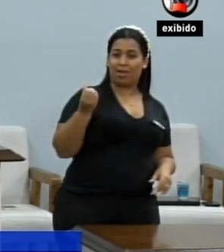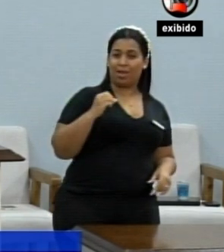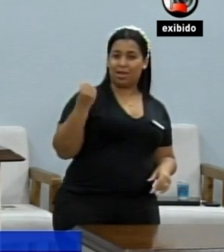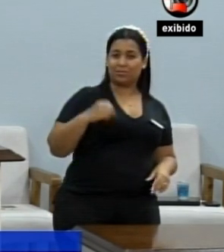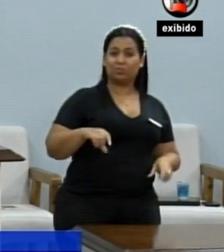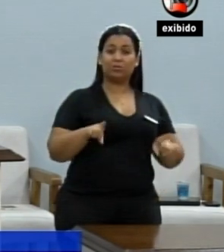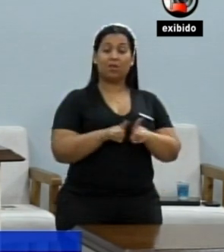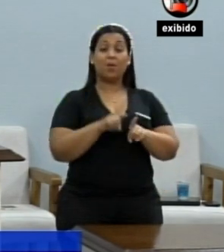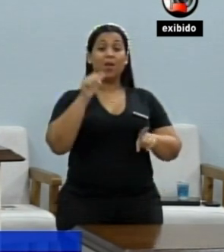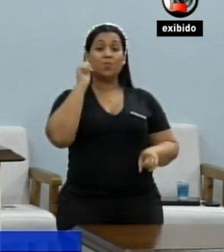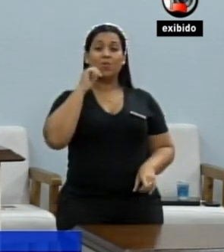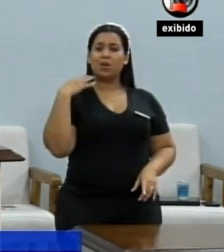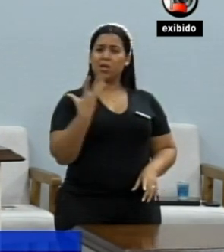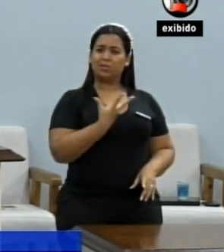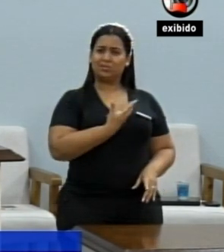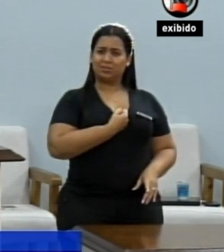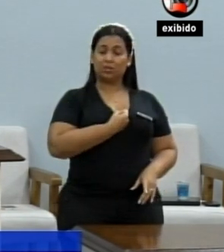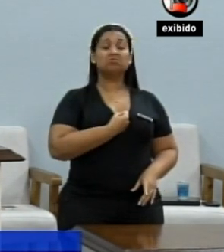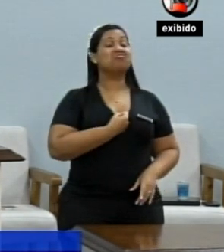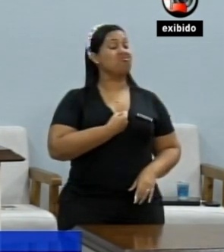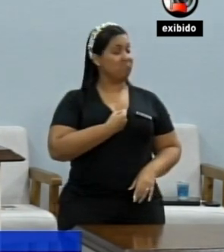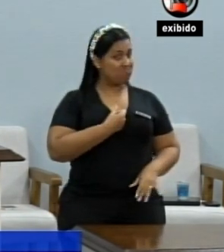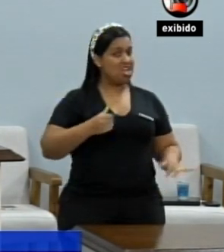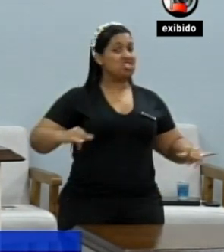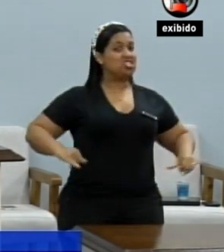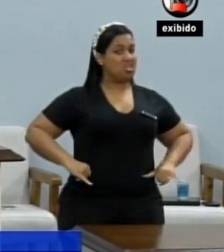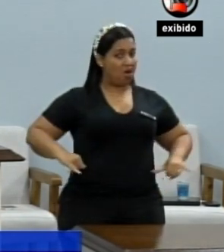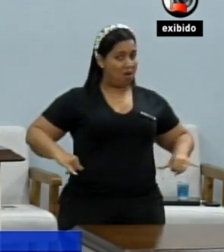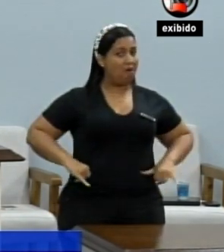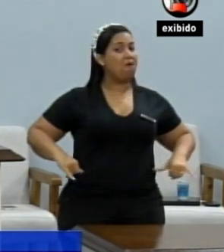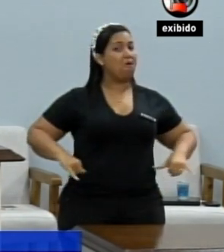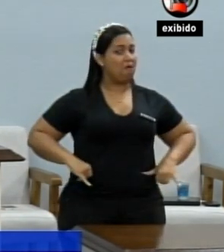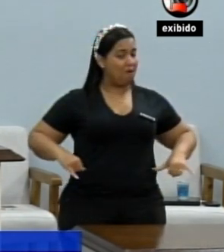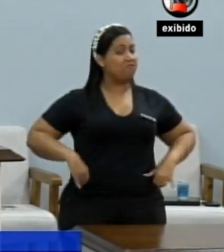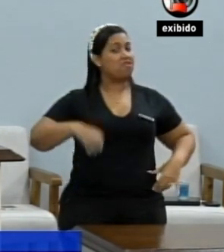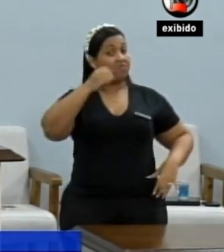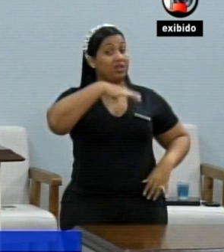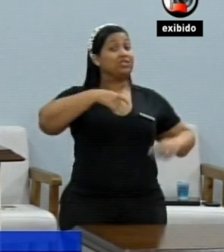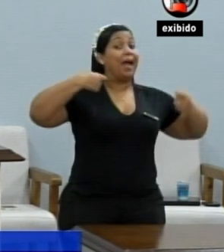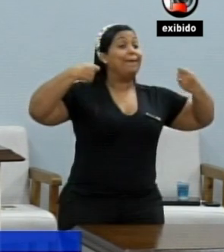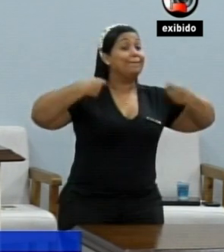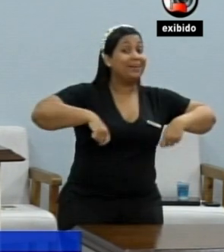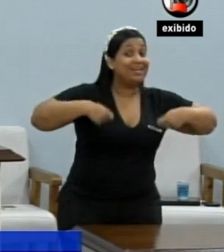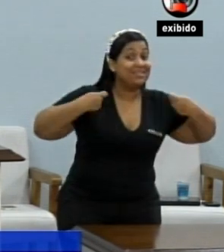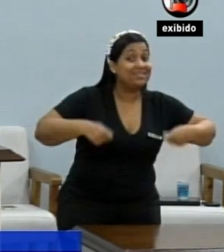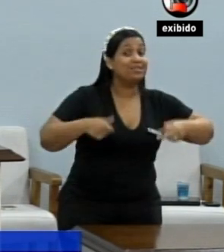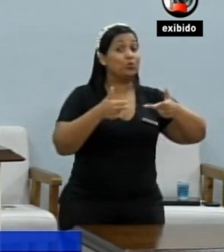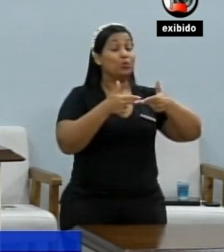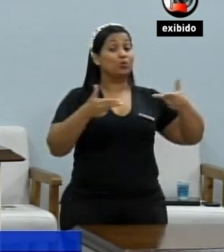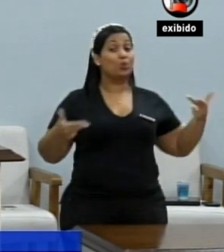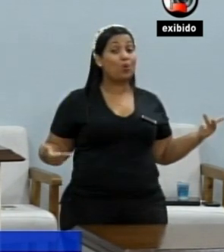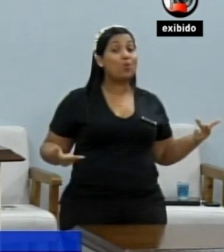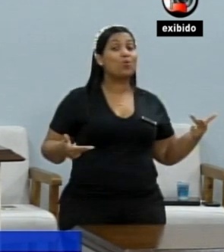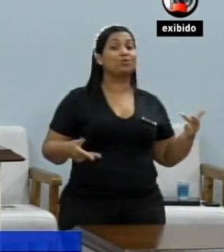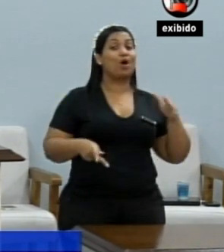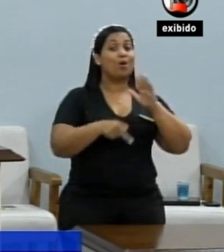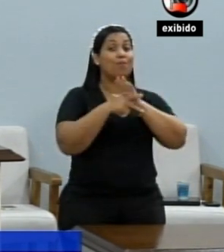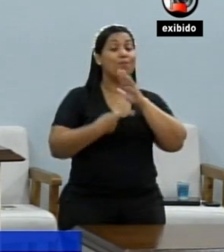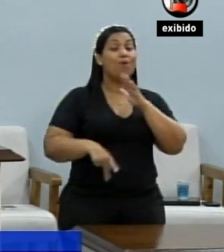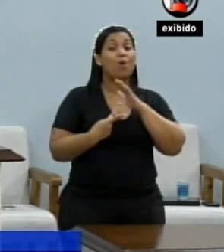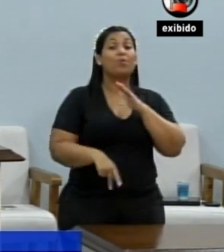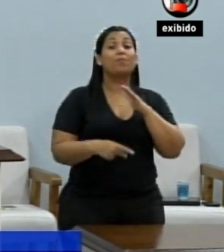e mulheres trans sofrem violências específicas e precisam de ferramentas políticas para trazer as